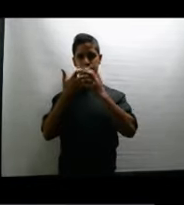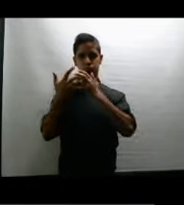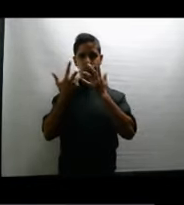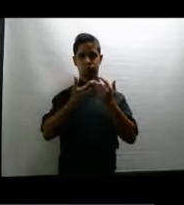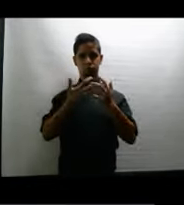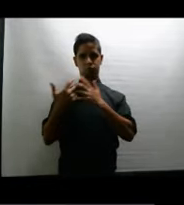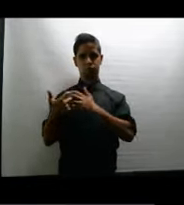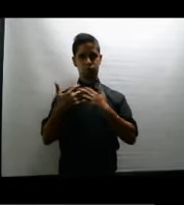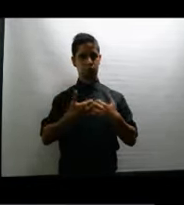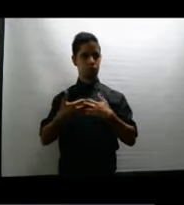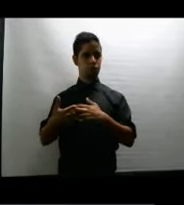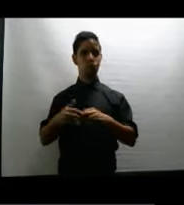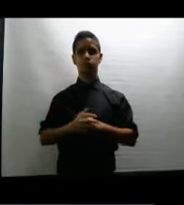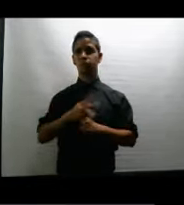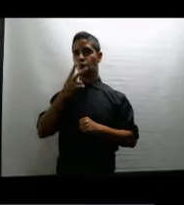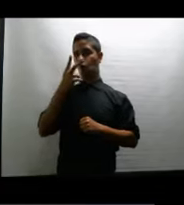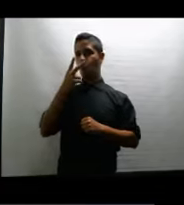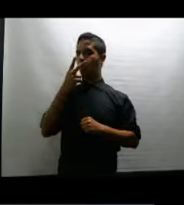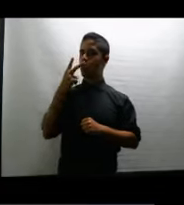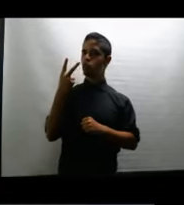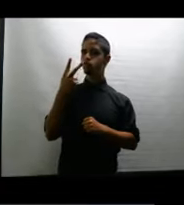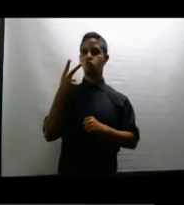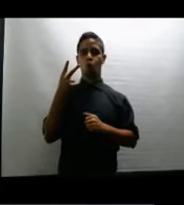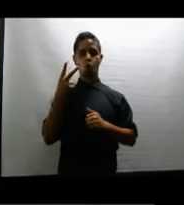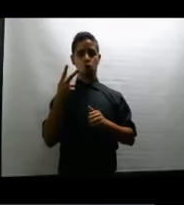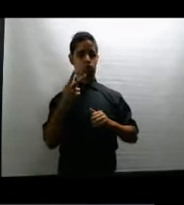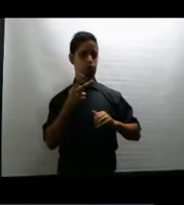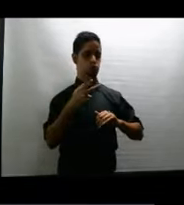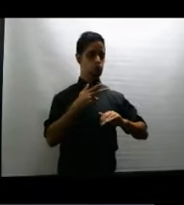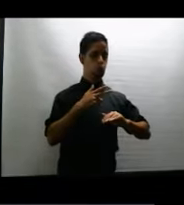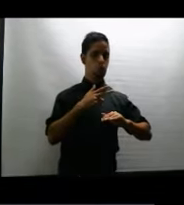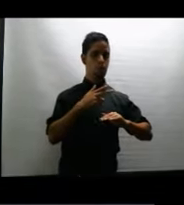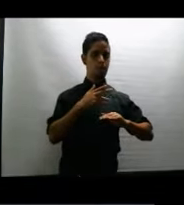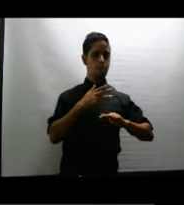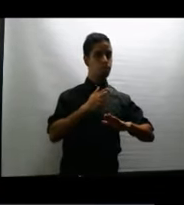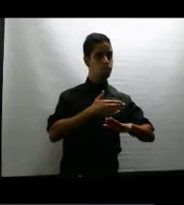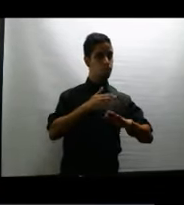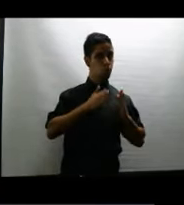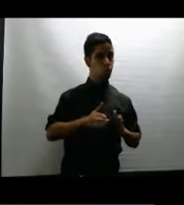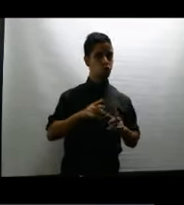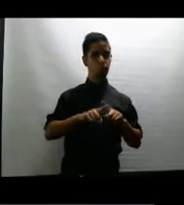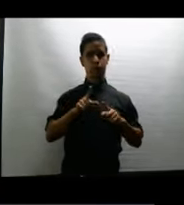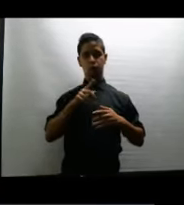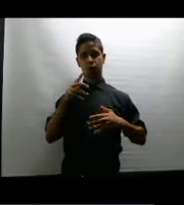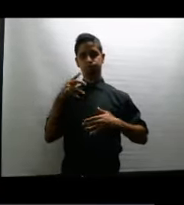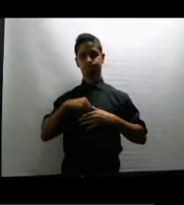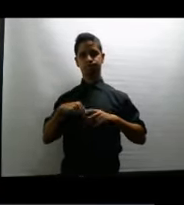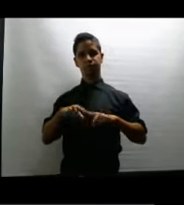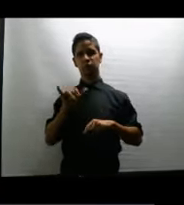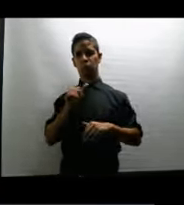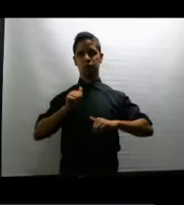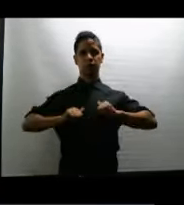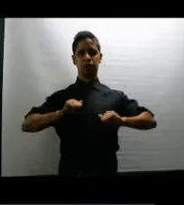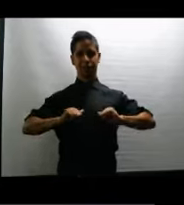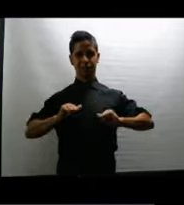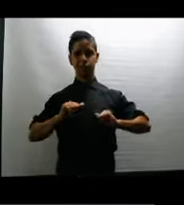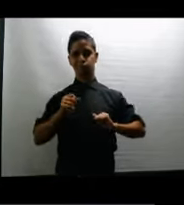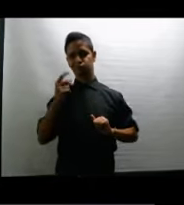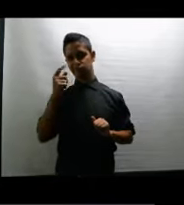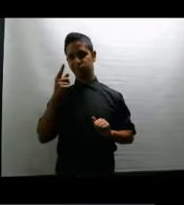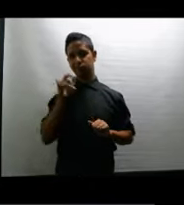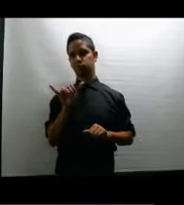Estos dos cantautores teatreros, imagínate. Exacto. Entonces, y así que eso es parte de la idea de la